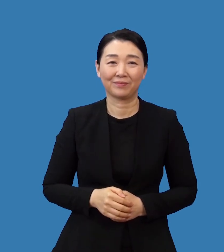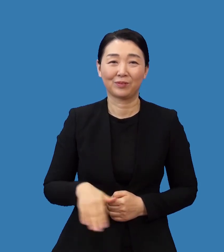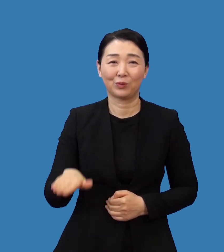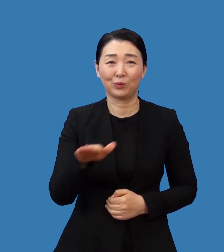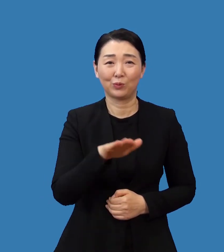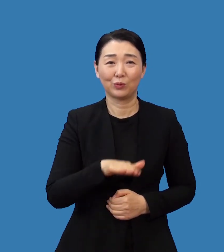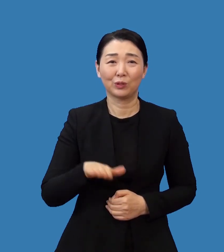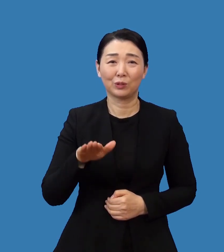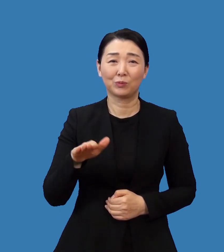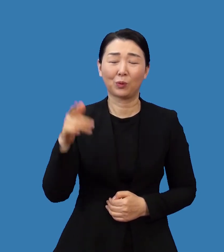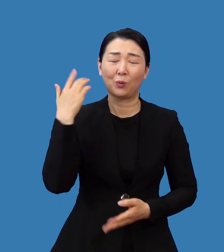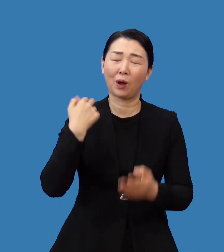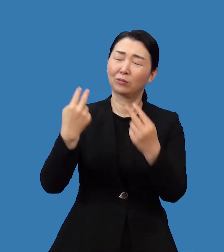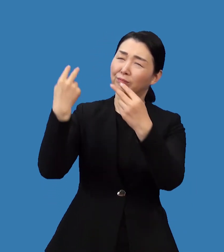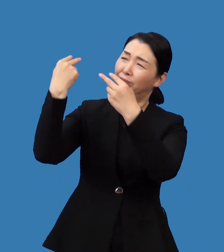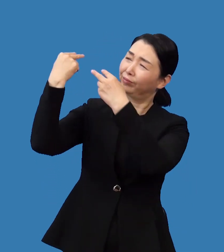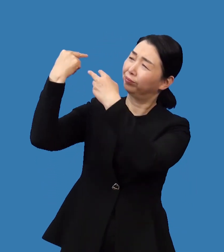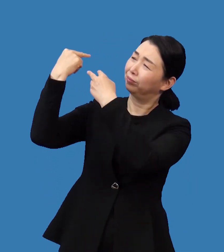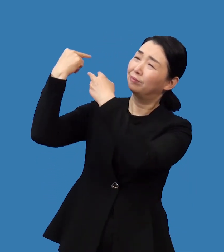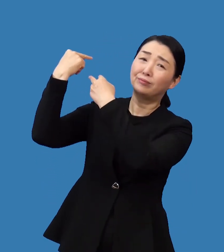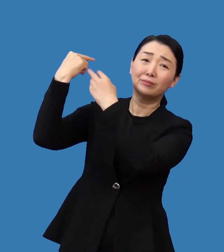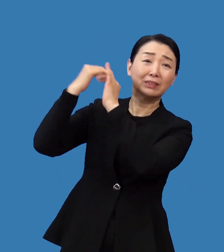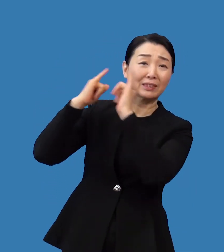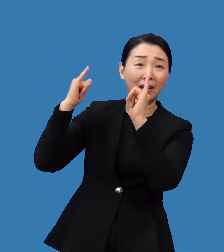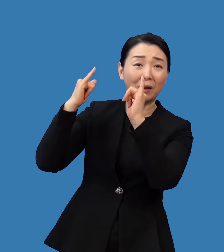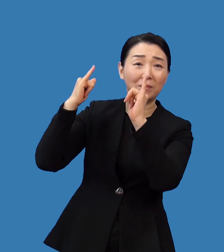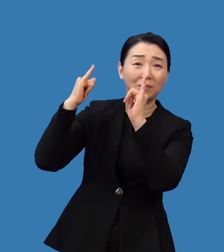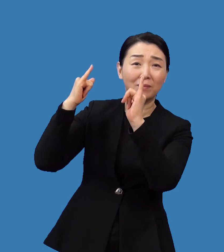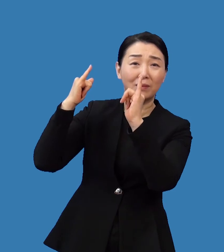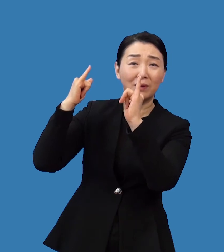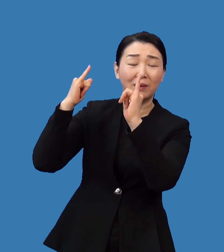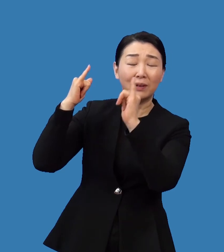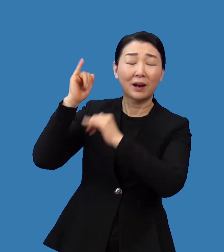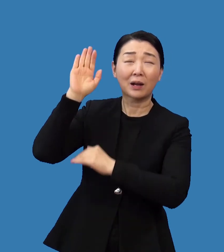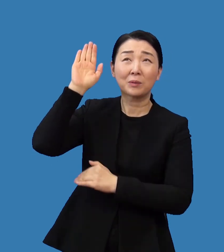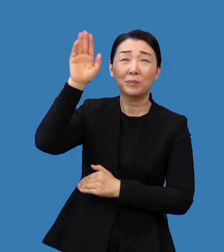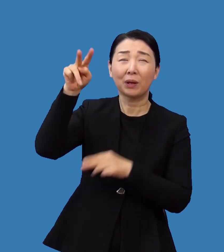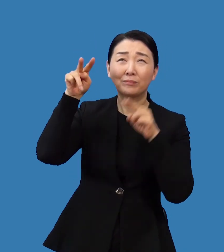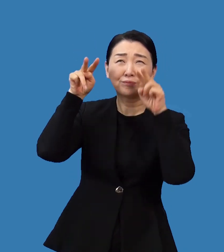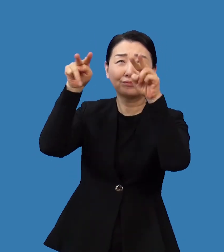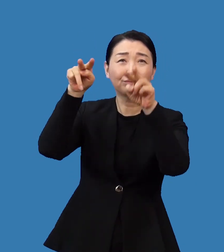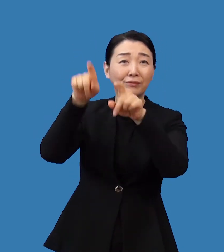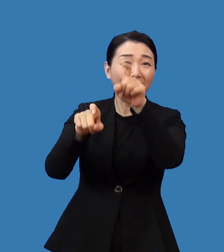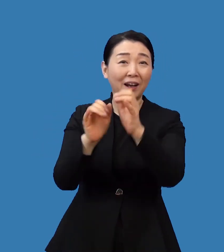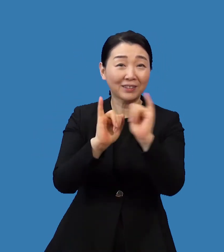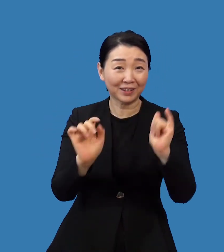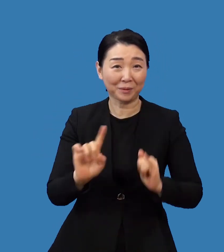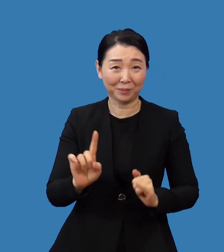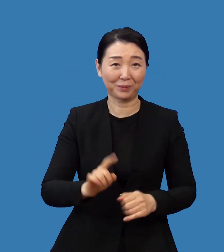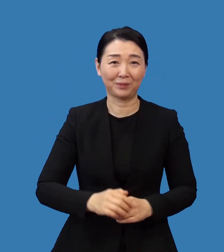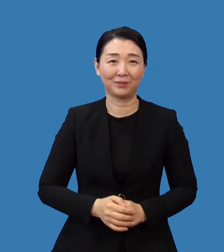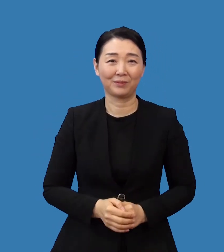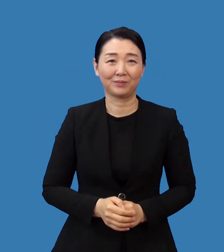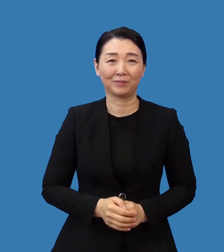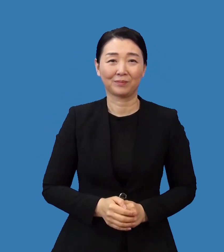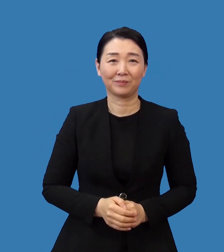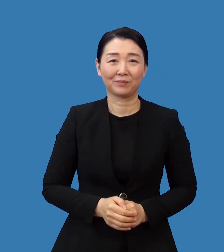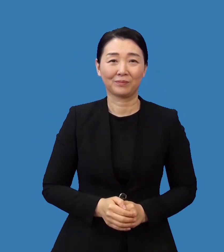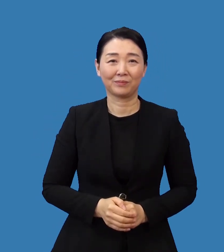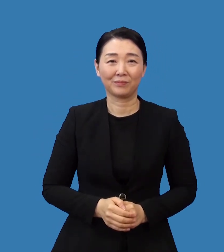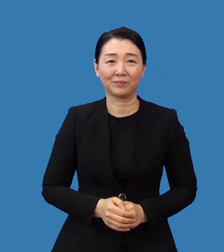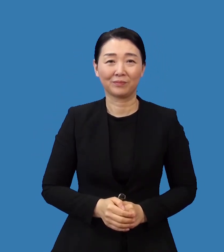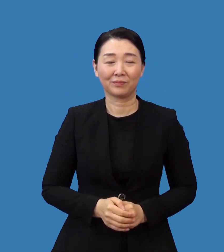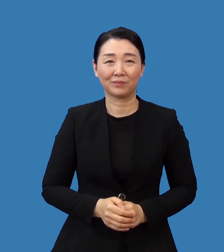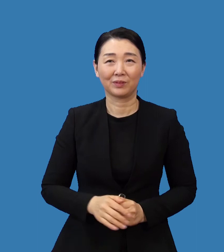과거에 묶인 사람입니까? 아니면 미래를 향해서 나아가고 있는 사람입니까? 우리에게